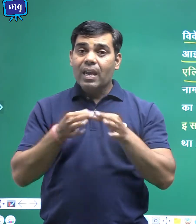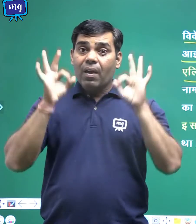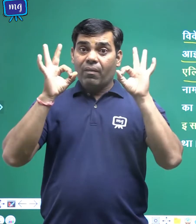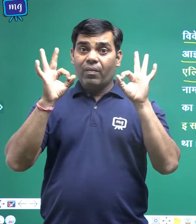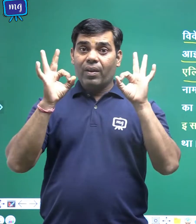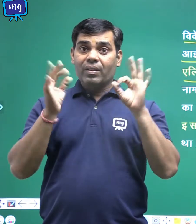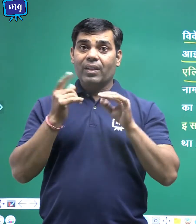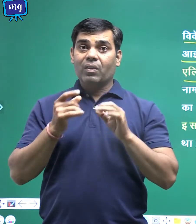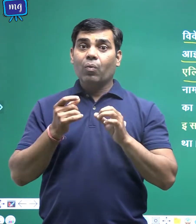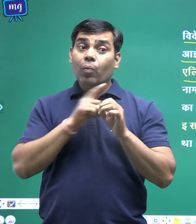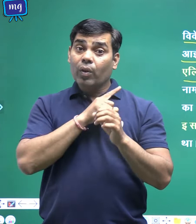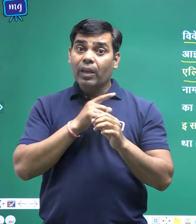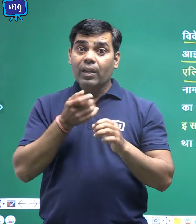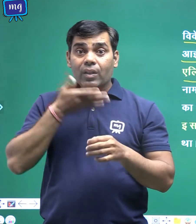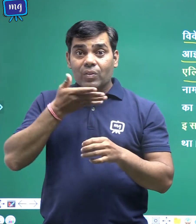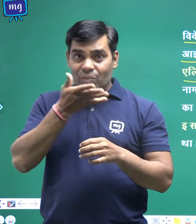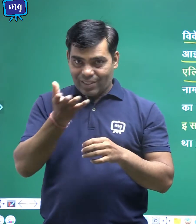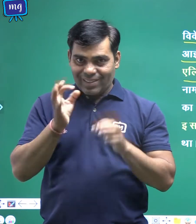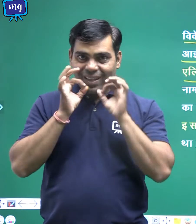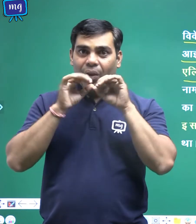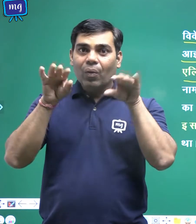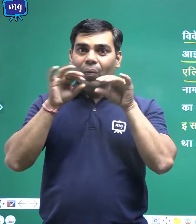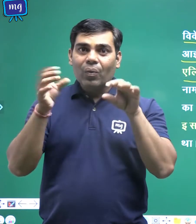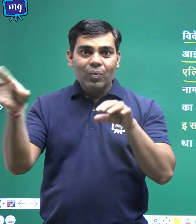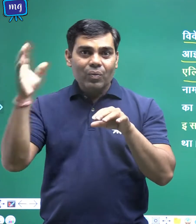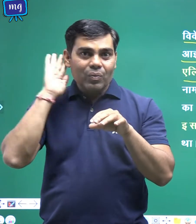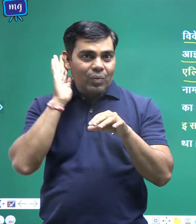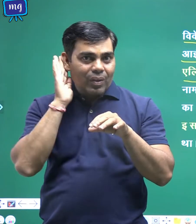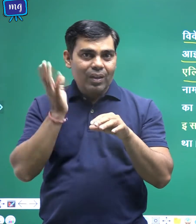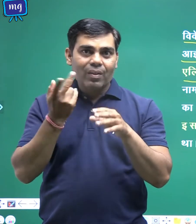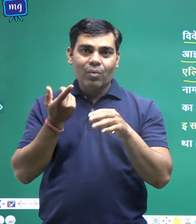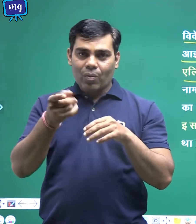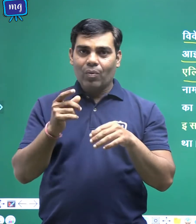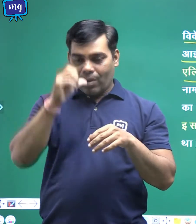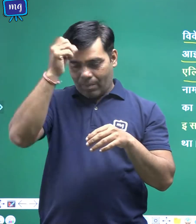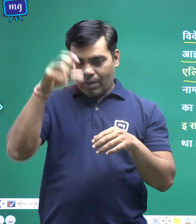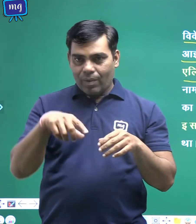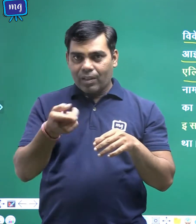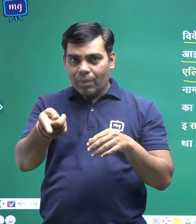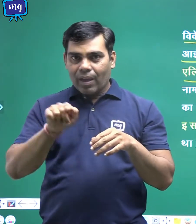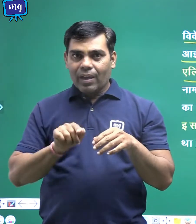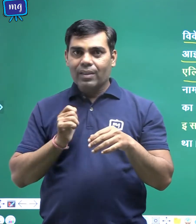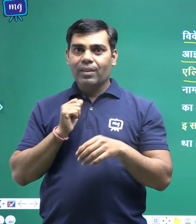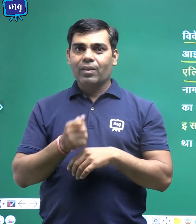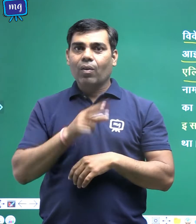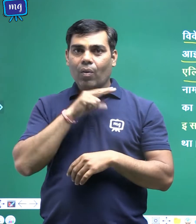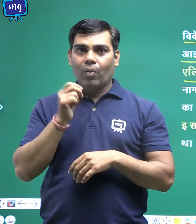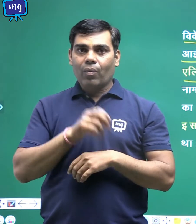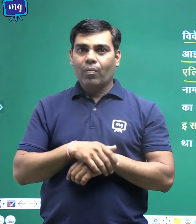उनके उपदेशों को सुनकर भारत आई थी और